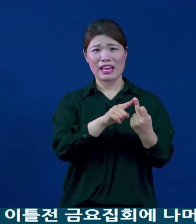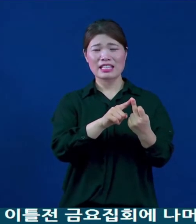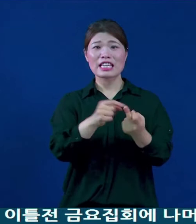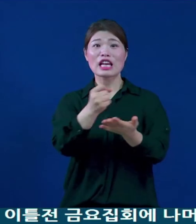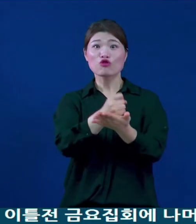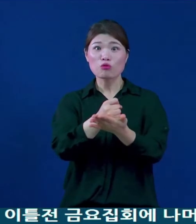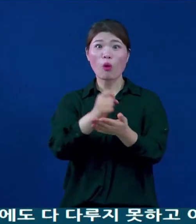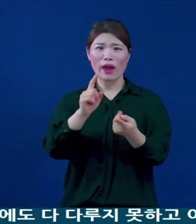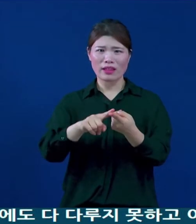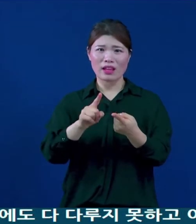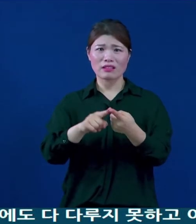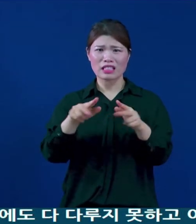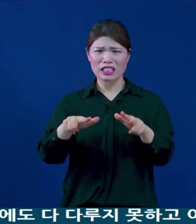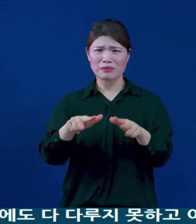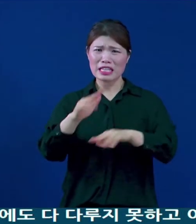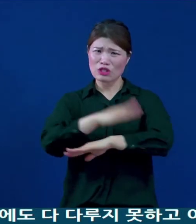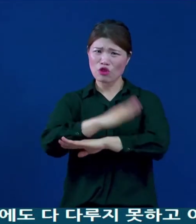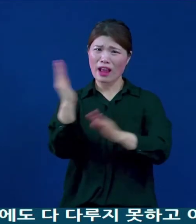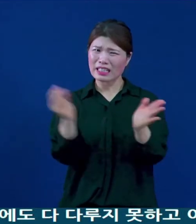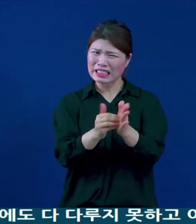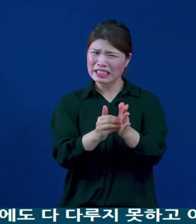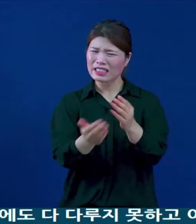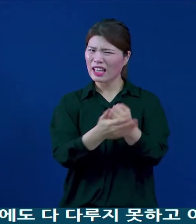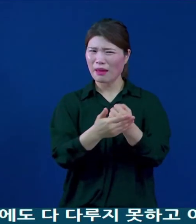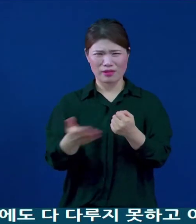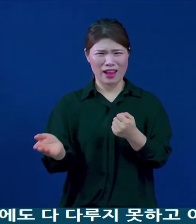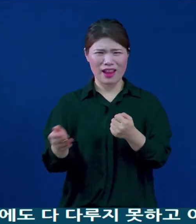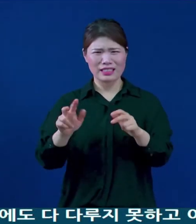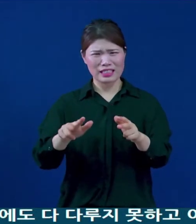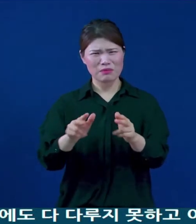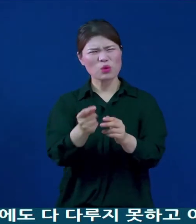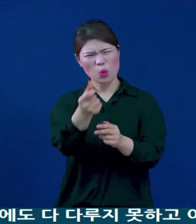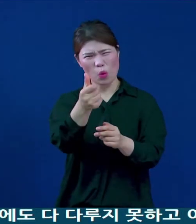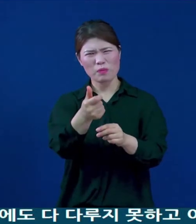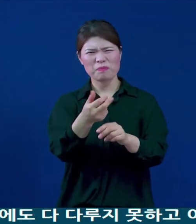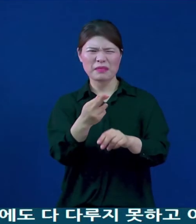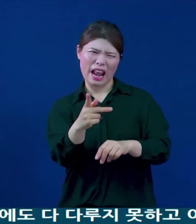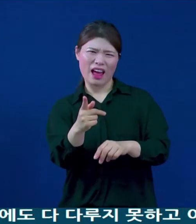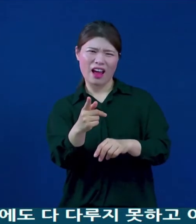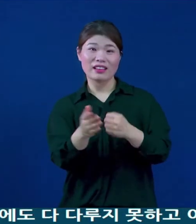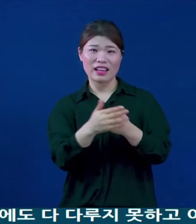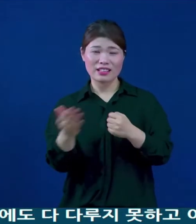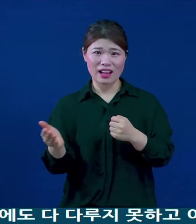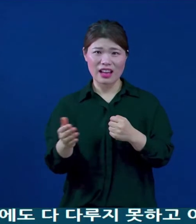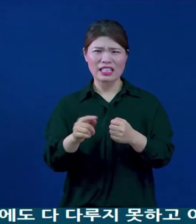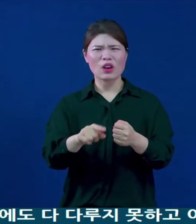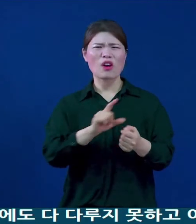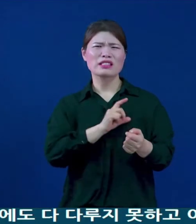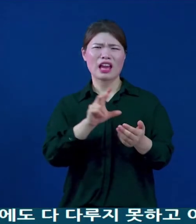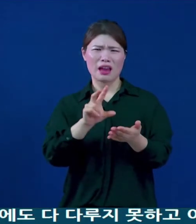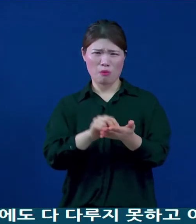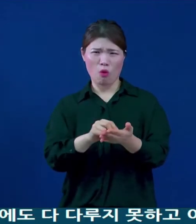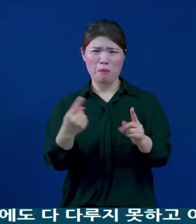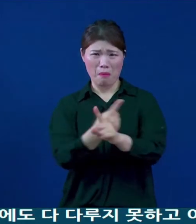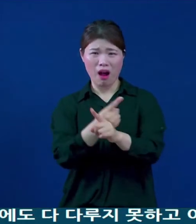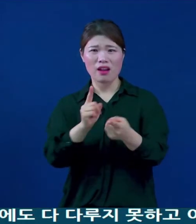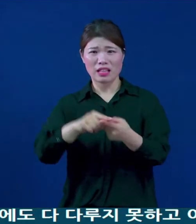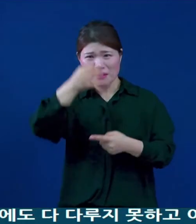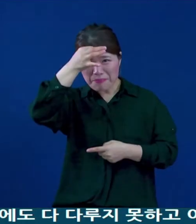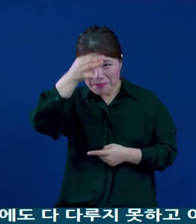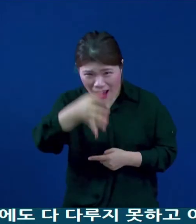주보와 다른 본문 또 다른 제목의 말씀을 전하게 된 것에 다시 한번 양해를